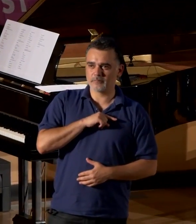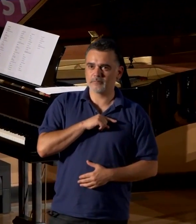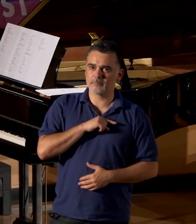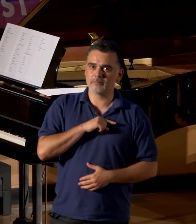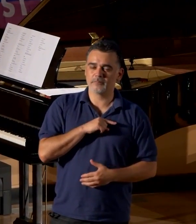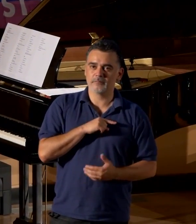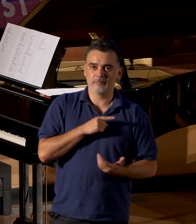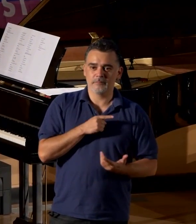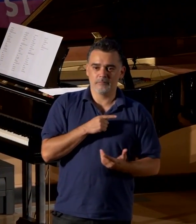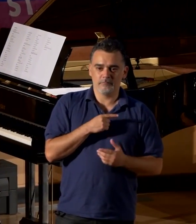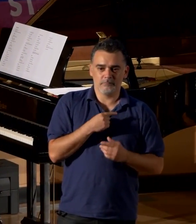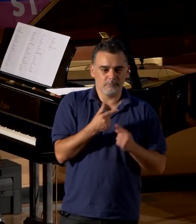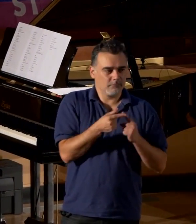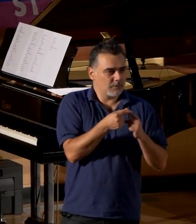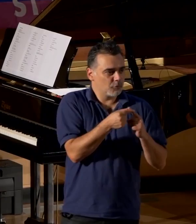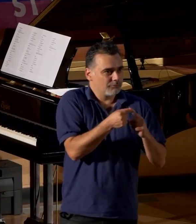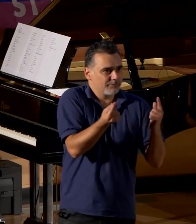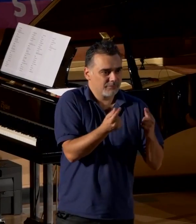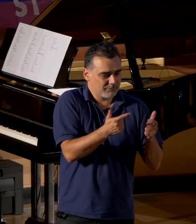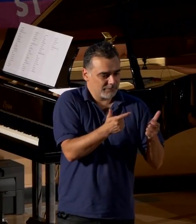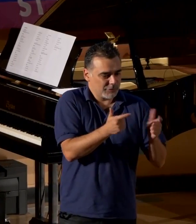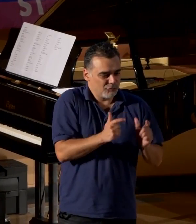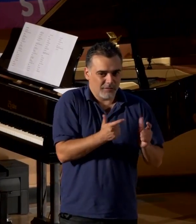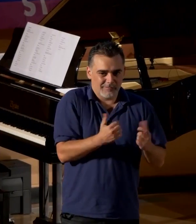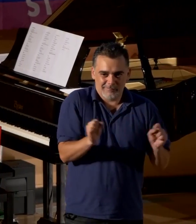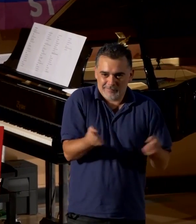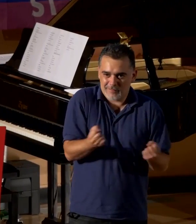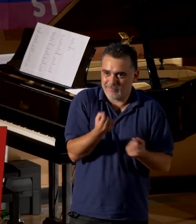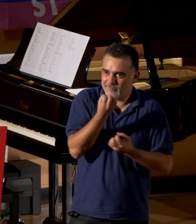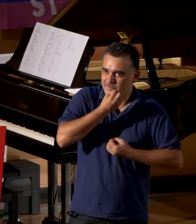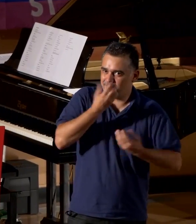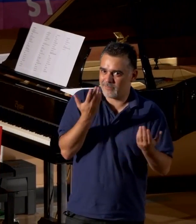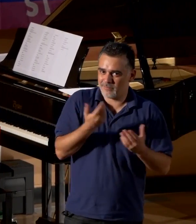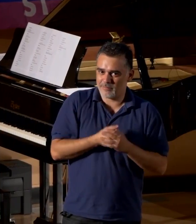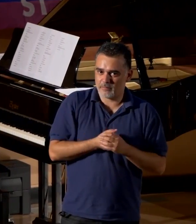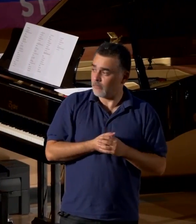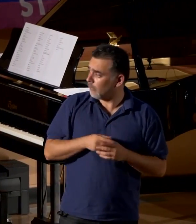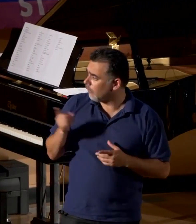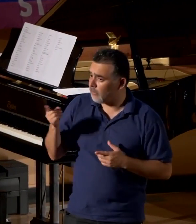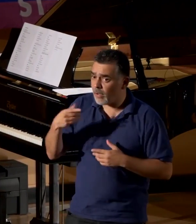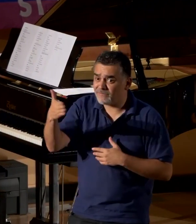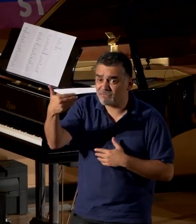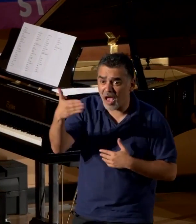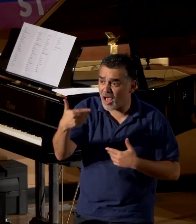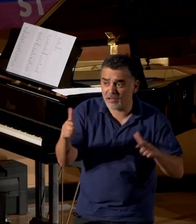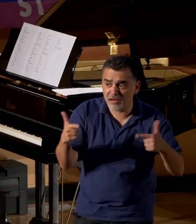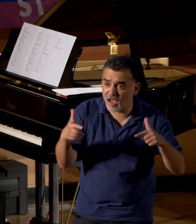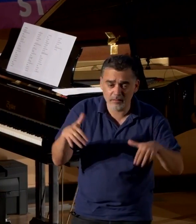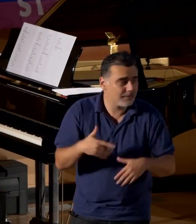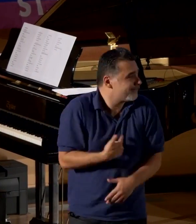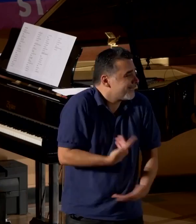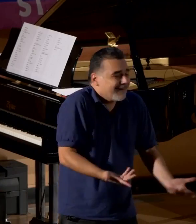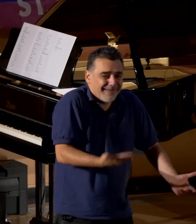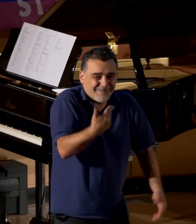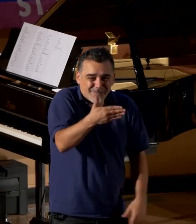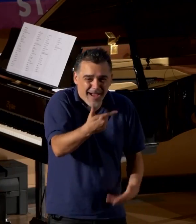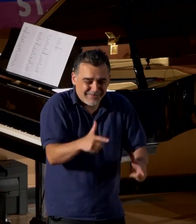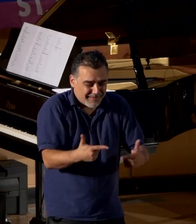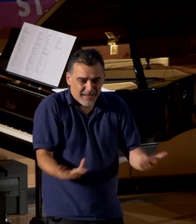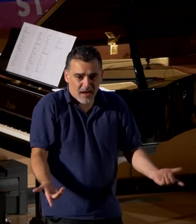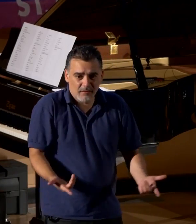Ich kann das nicht mehr toppen, dieses Geschenk, also weil das ist natürlich... Ich habe keine Fahne mitgebracht. Ich bin jetzt auch nicht